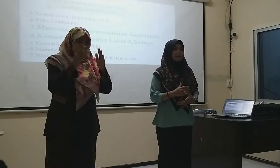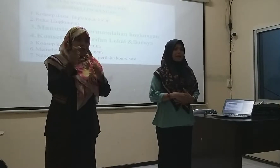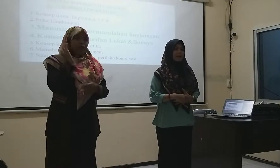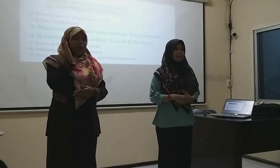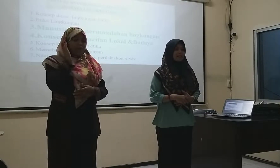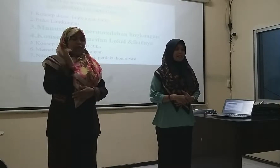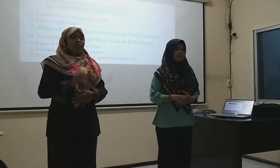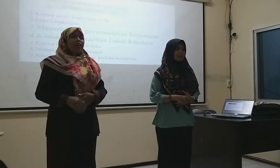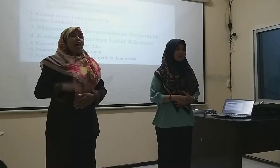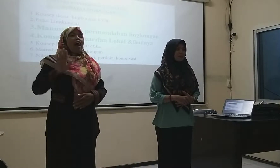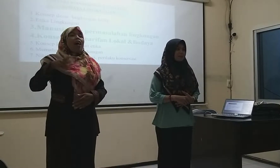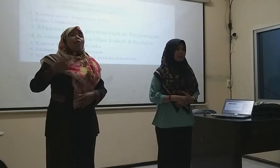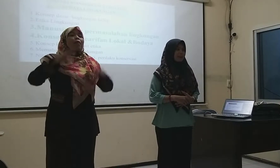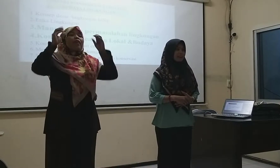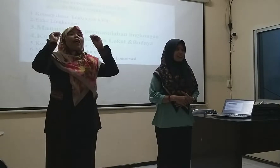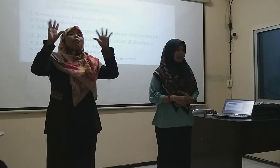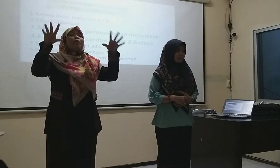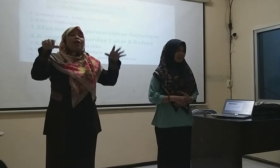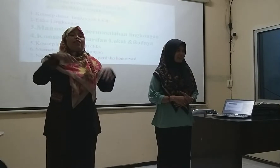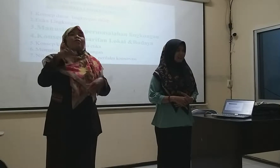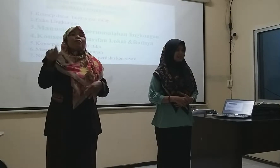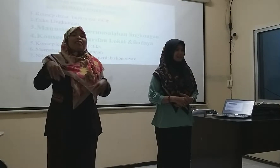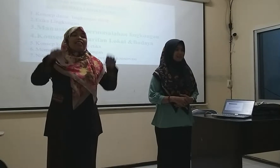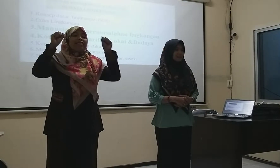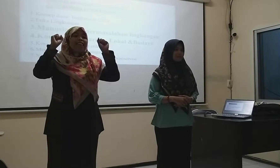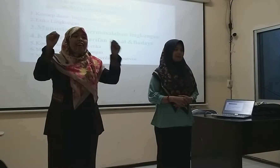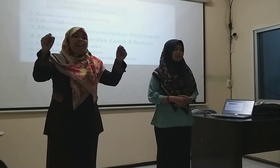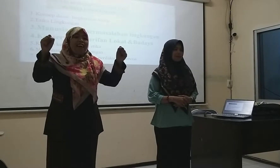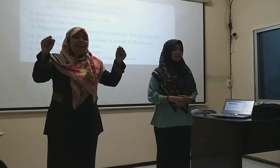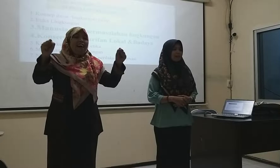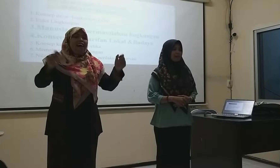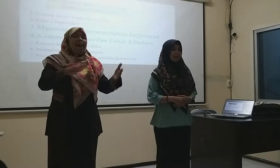Apa kabar hari ini? Semuanya baik, sehat ya?